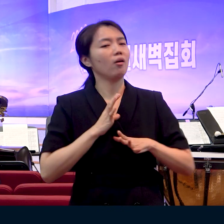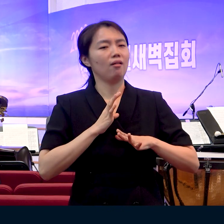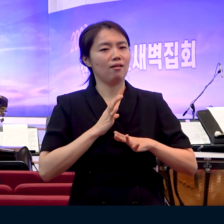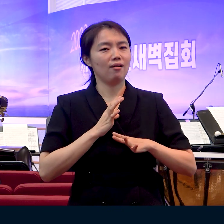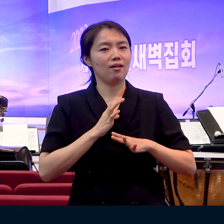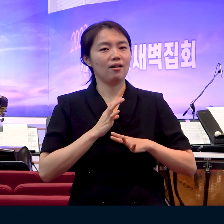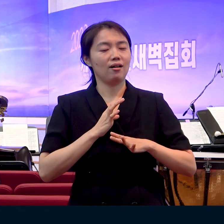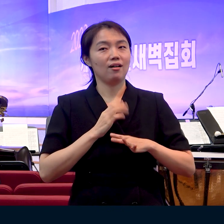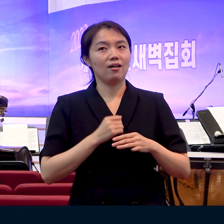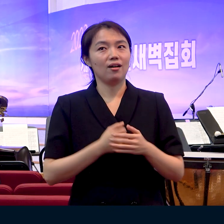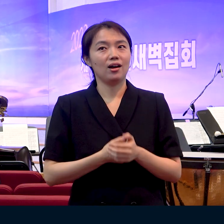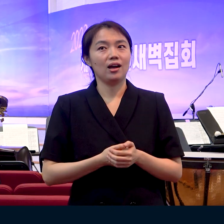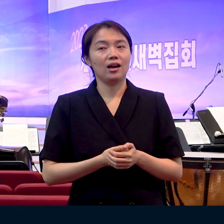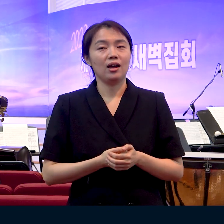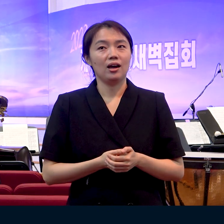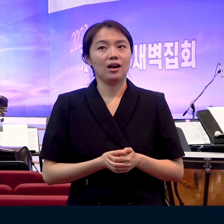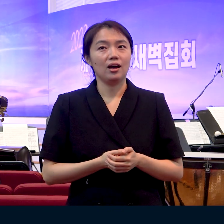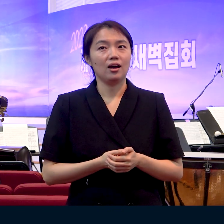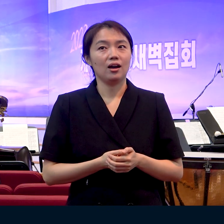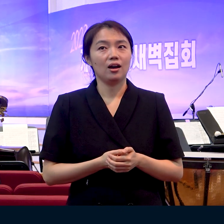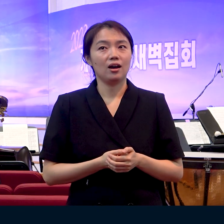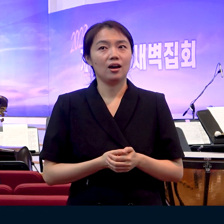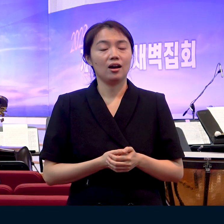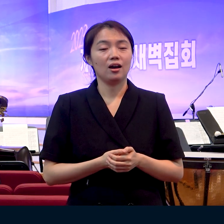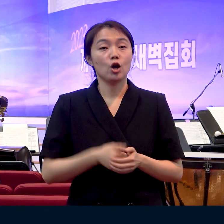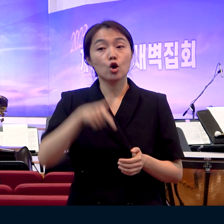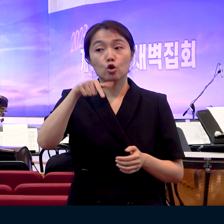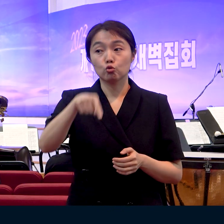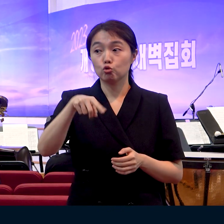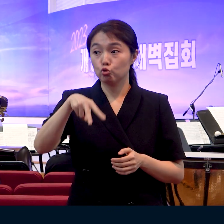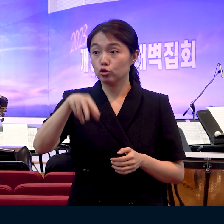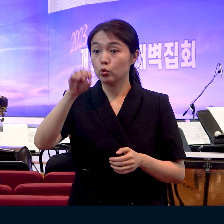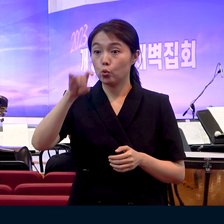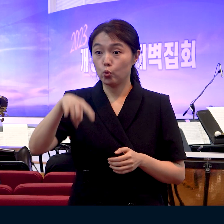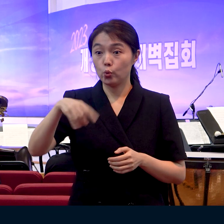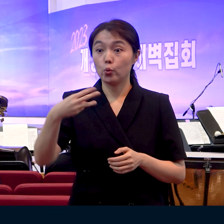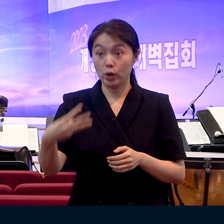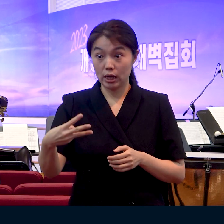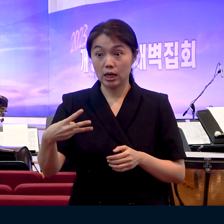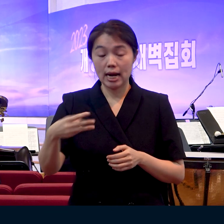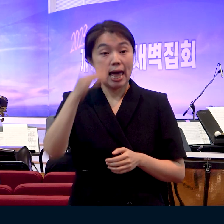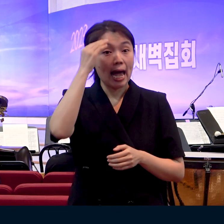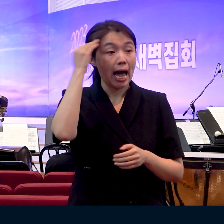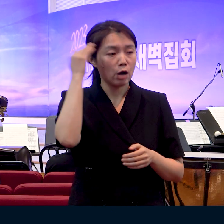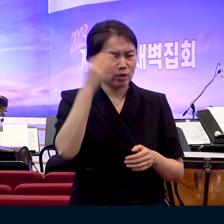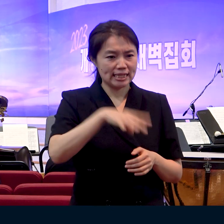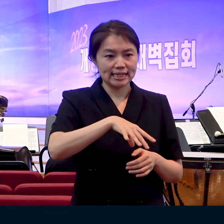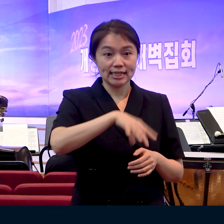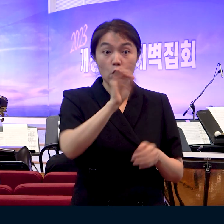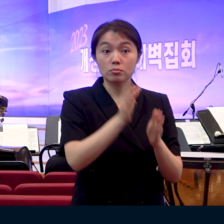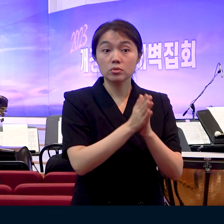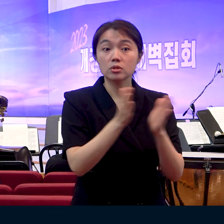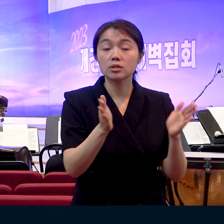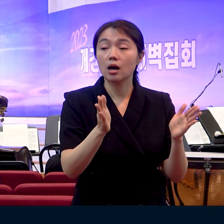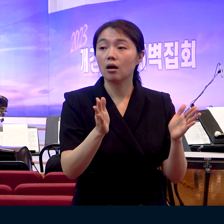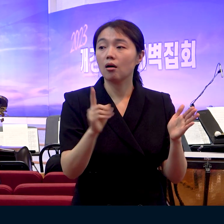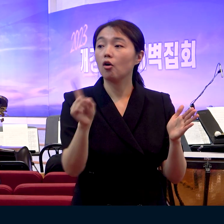복지재단이더라고요. 그리고 구딜이라고 하는 것이 한국에 처음 시작된 게 호산나교회에서